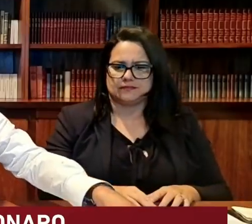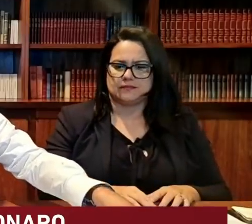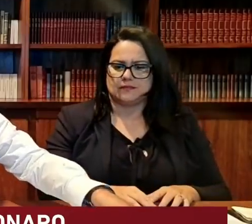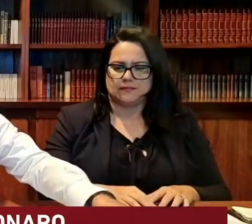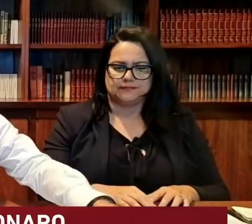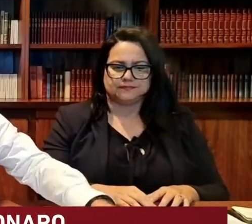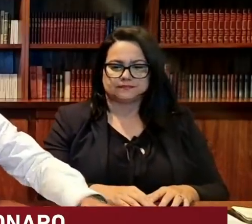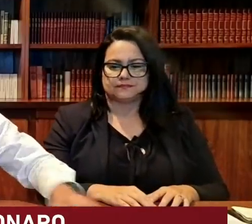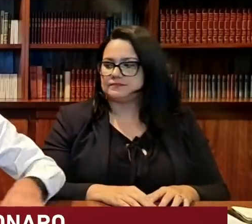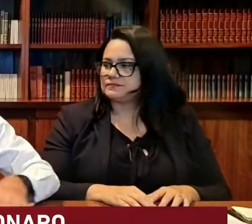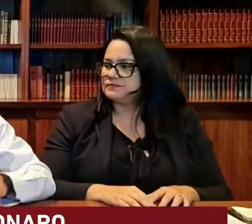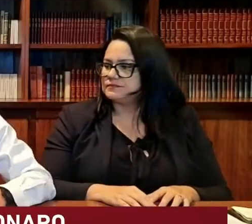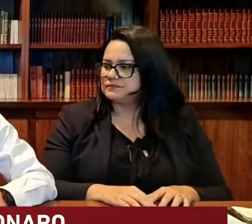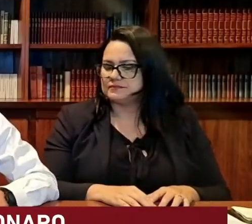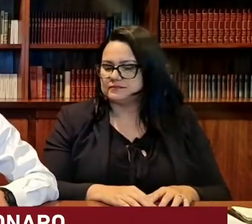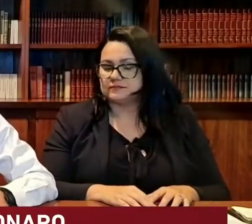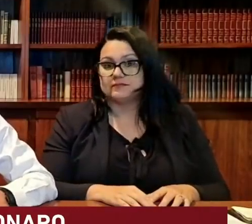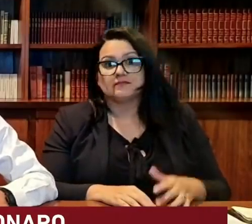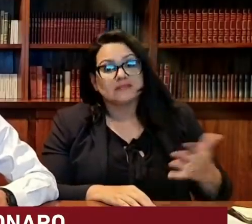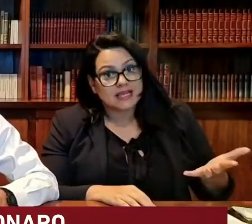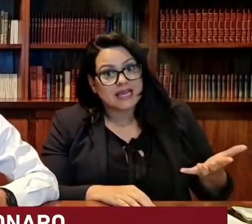Isso, né? Quando se fala em democracia,